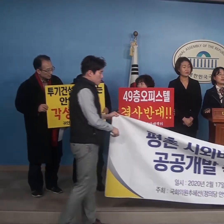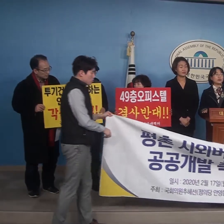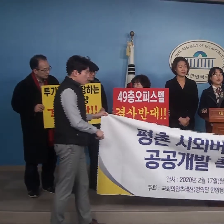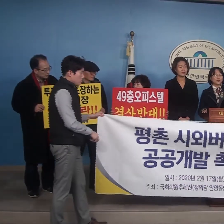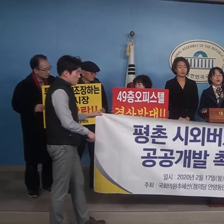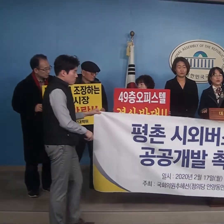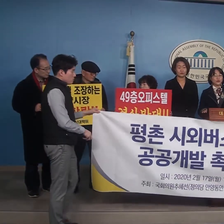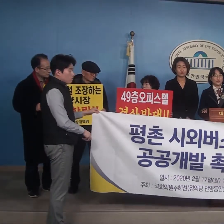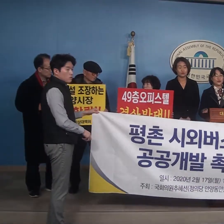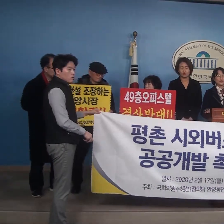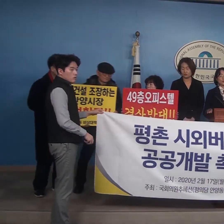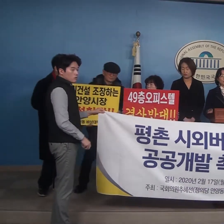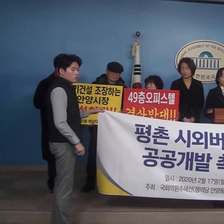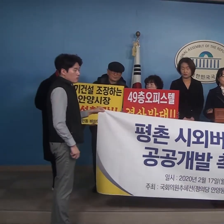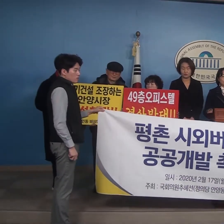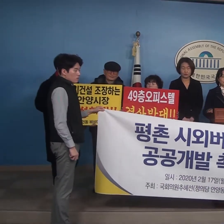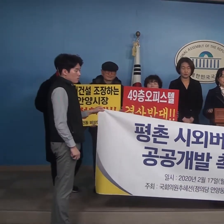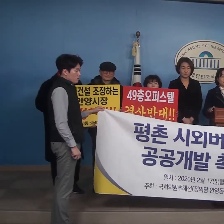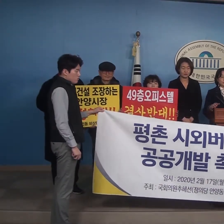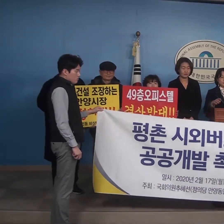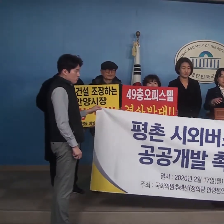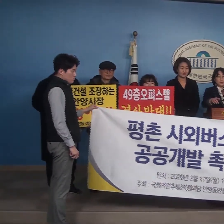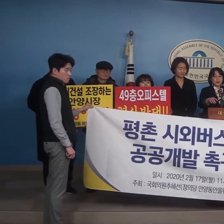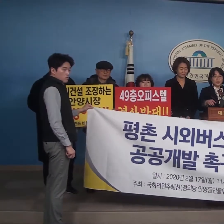중간에 가져.